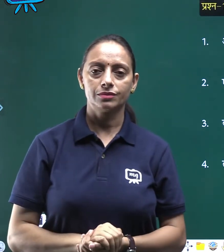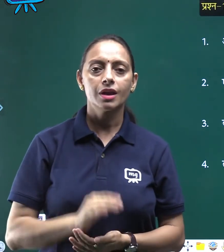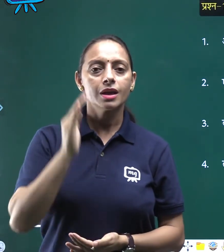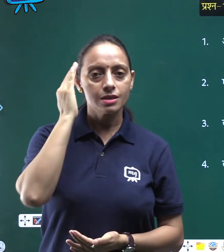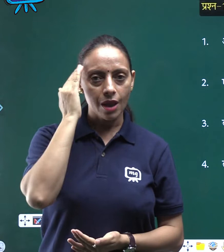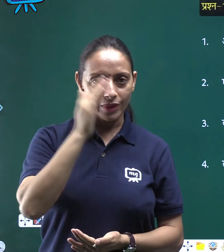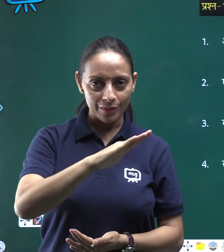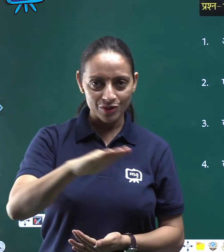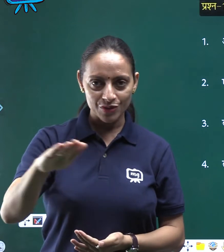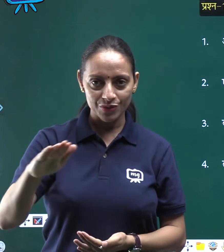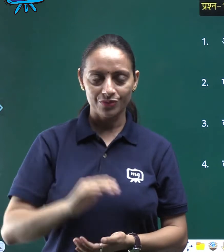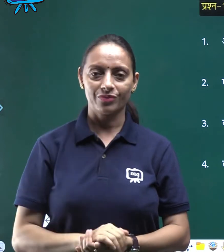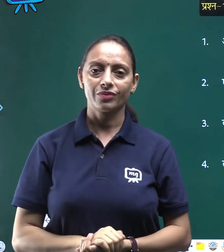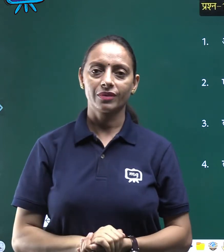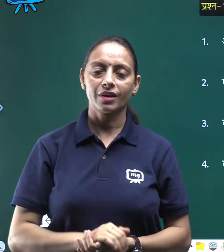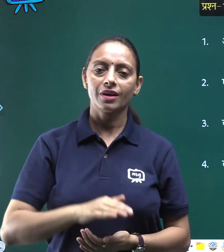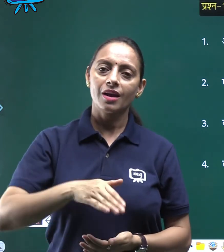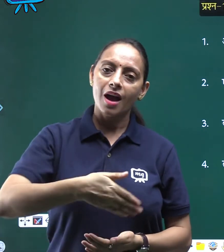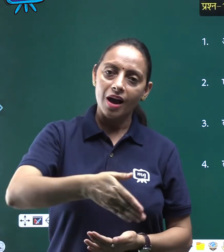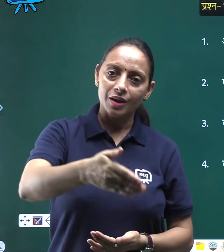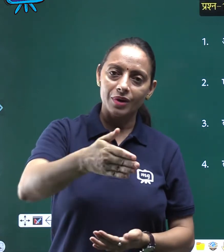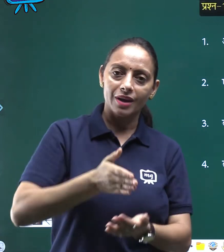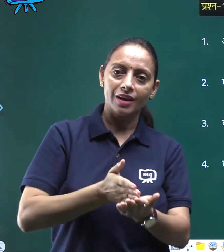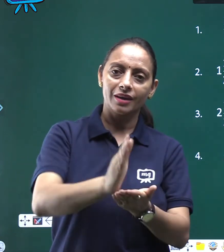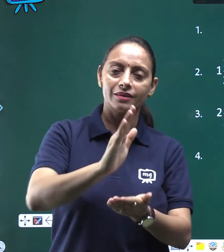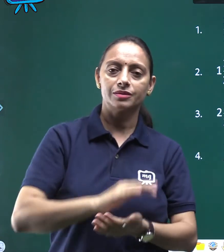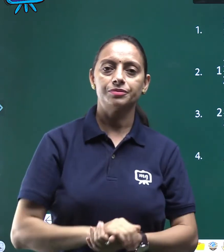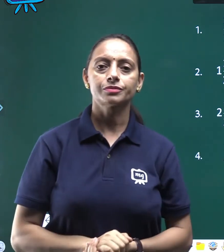समझ में आया बच्चों? आगे बढ़े।